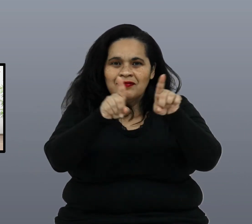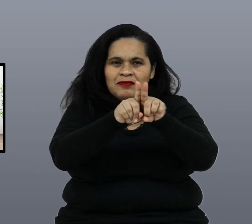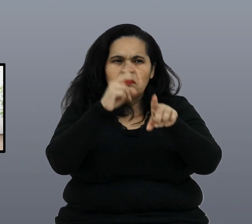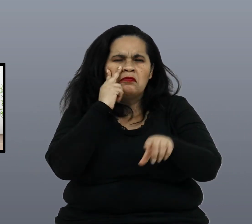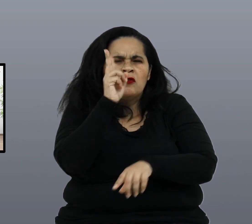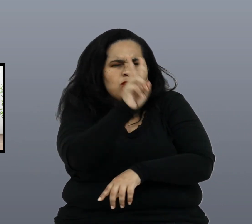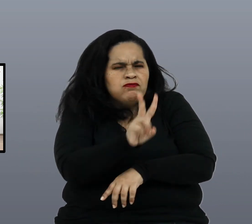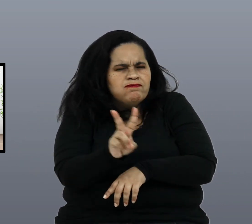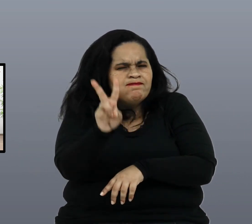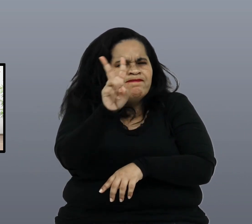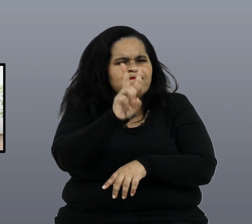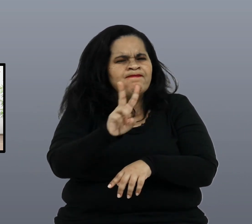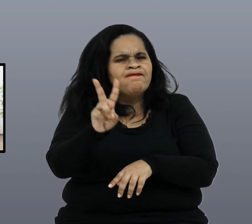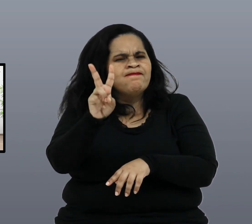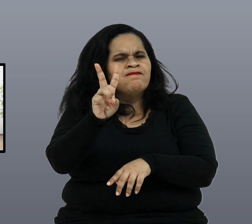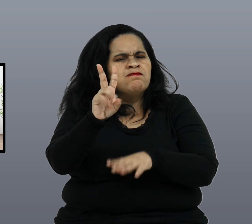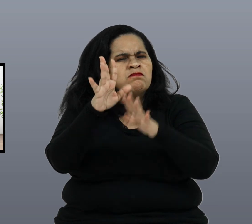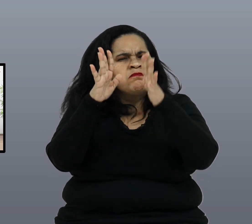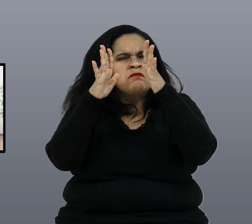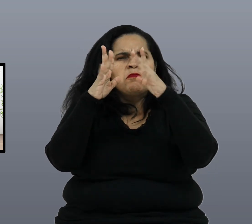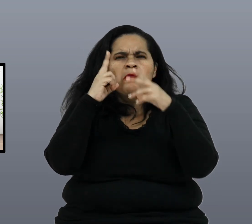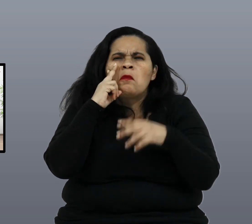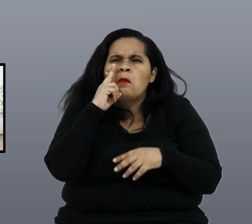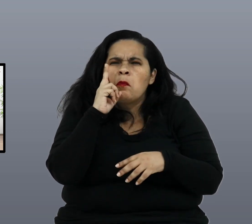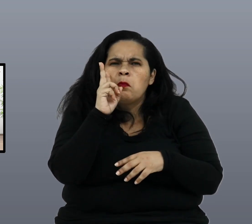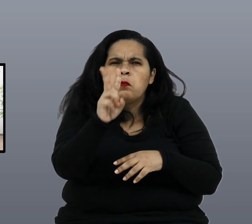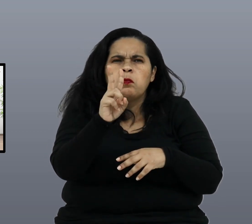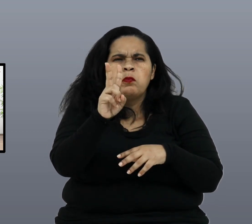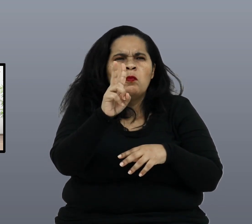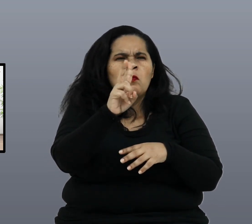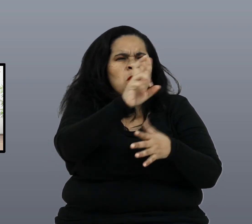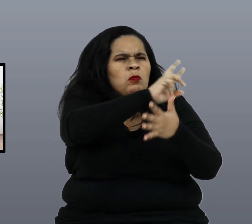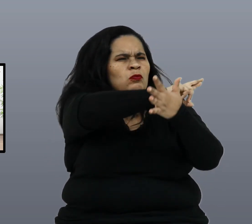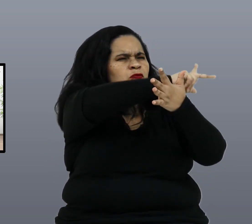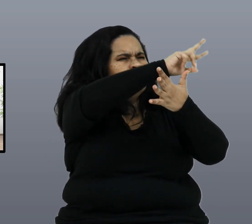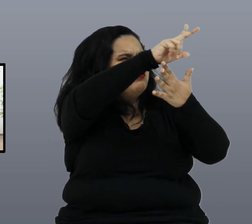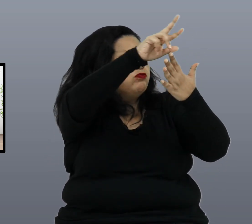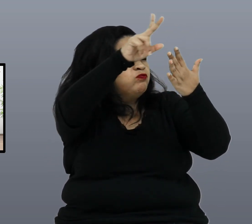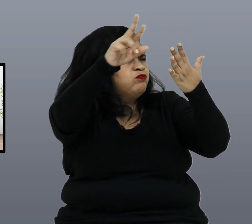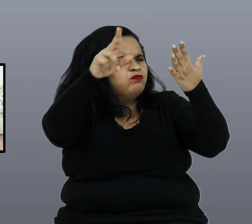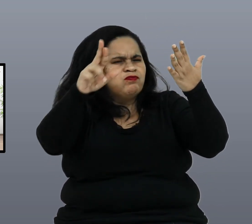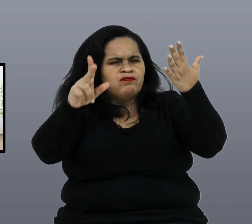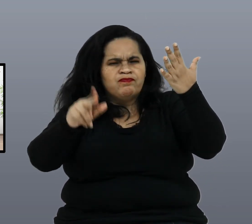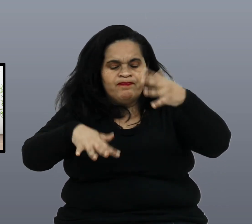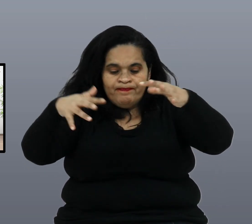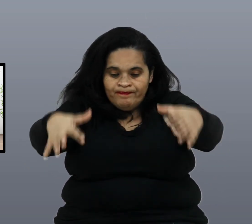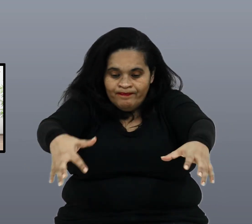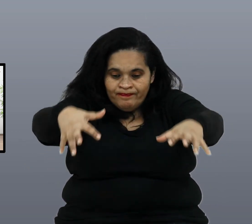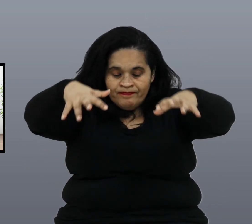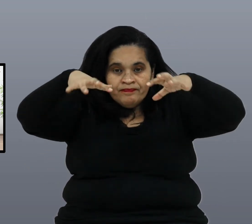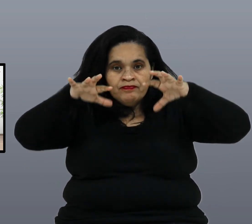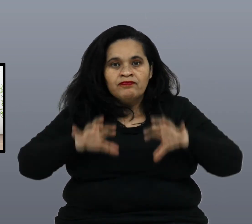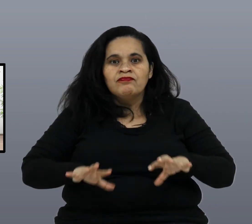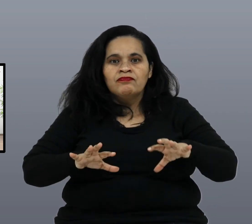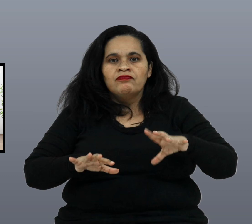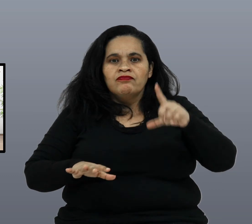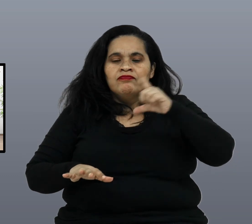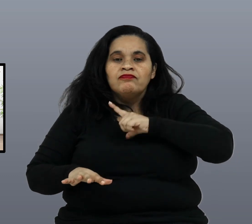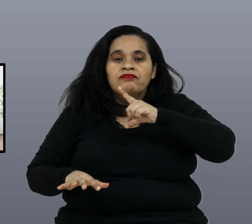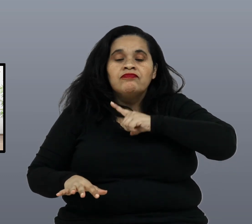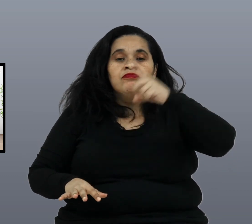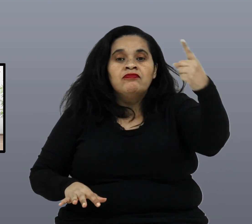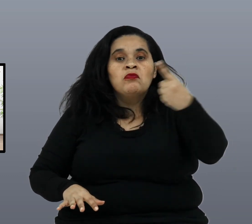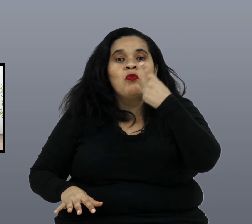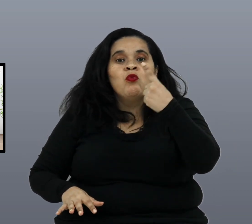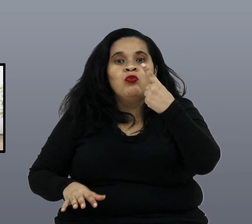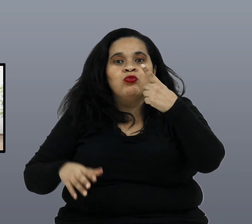repente, enquanto eu estava olhando, eu vi vários tronos colocados e lá tinha um trono.